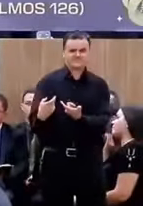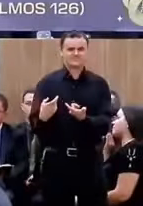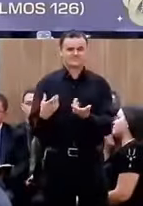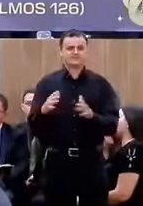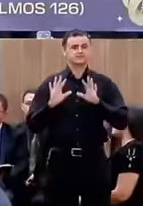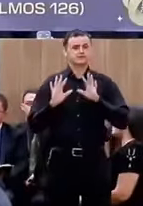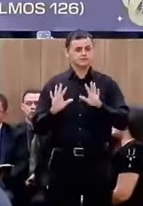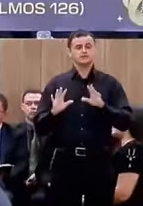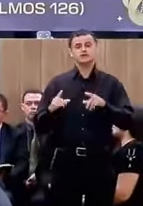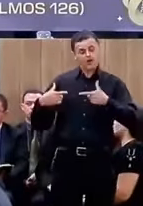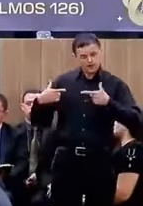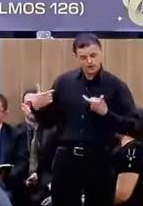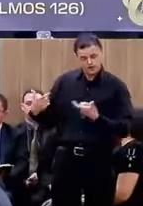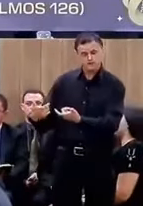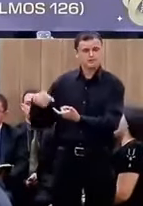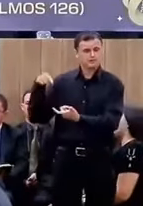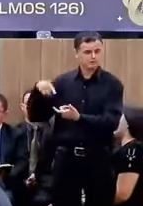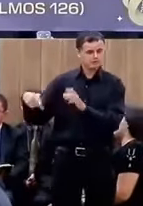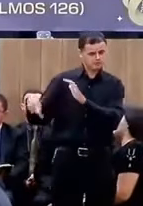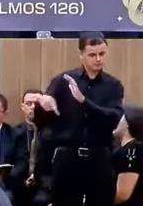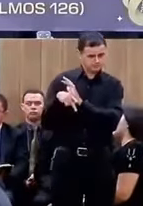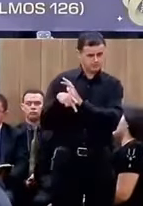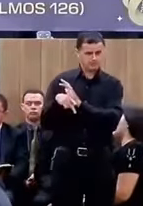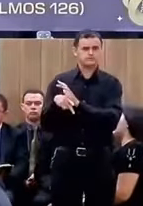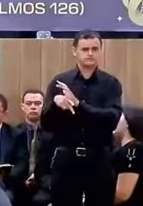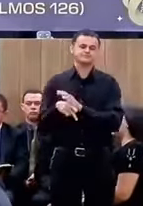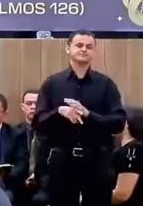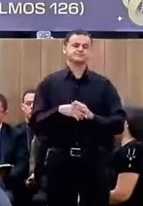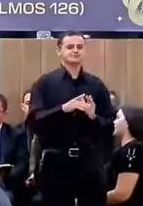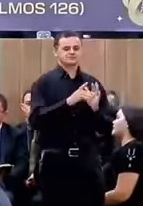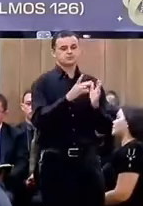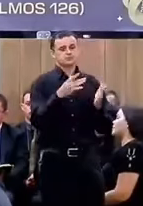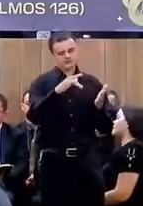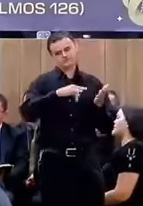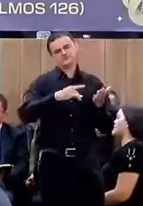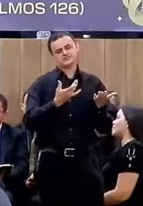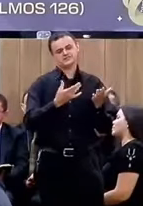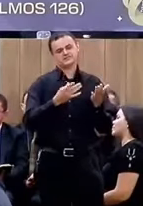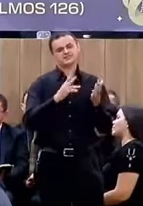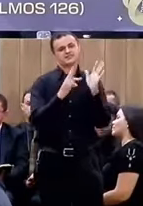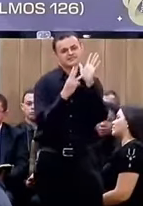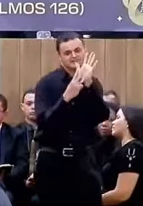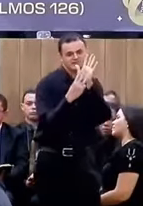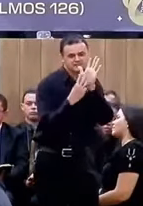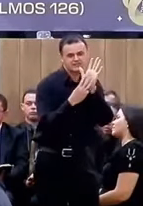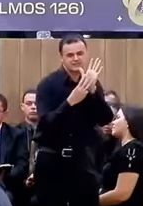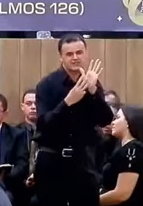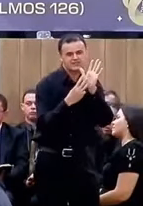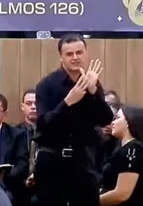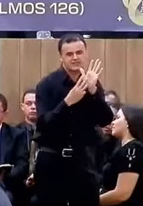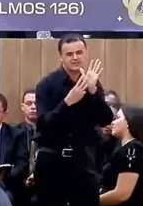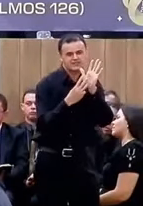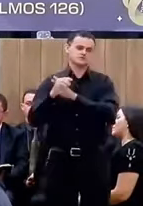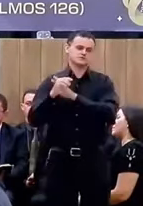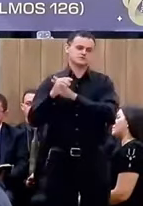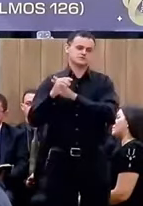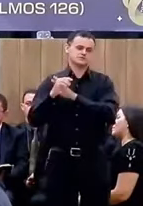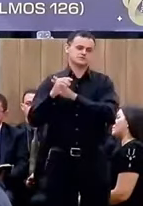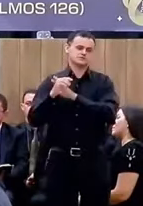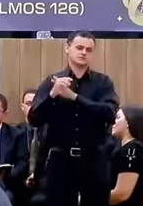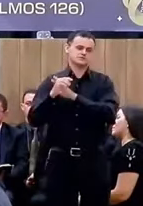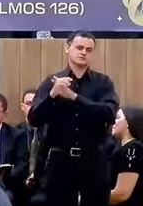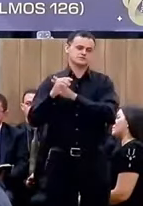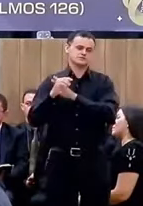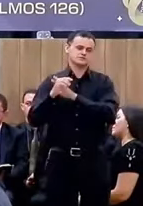Mas até a batalha de Alexandre, Daniel capítulo 2, verso 21, Alexandre, ele recebeu